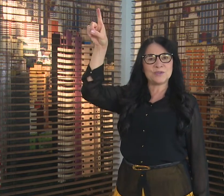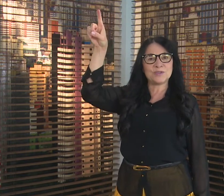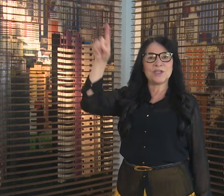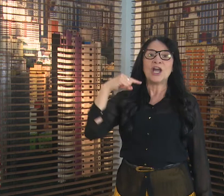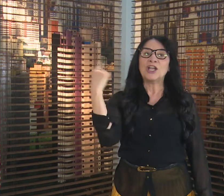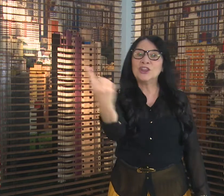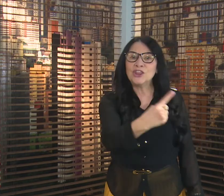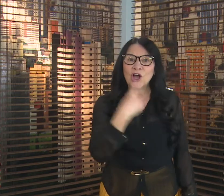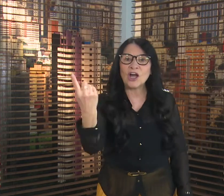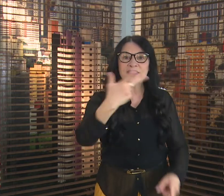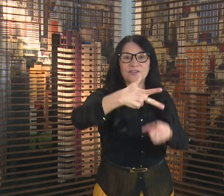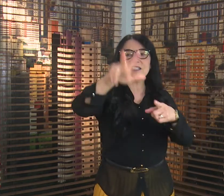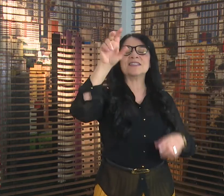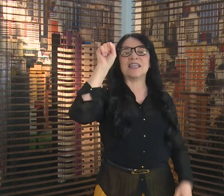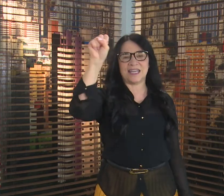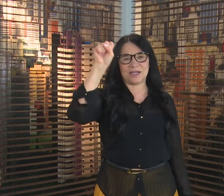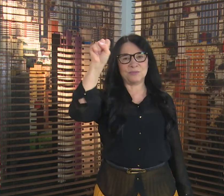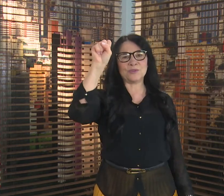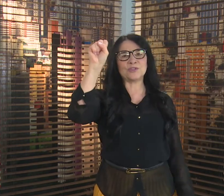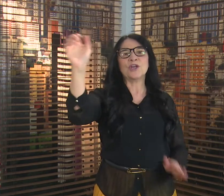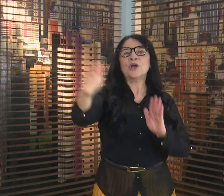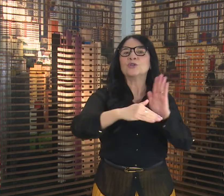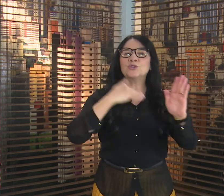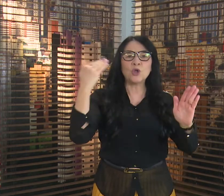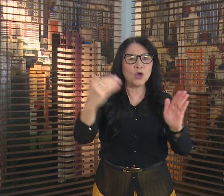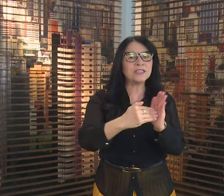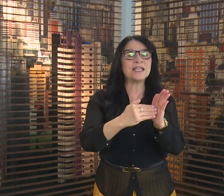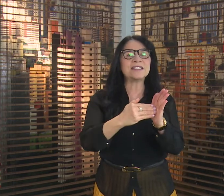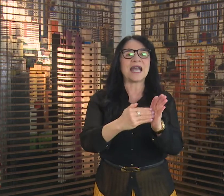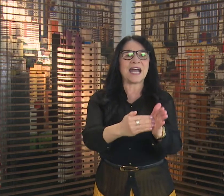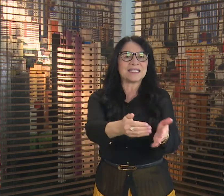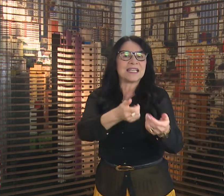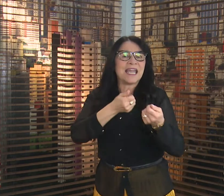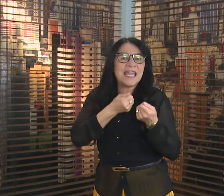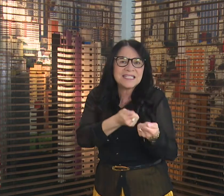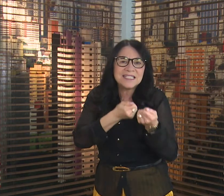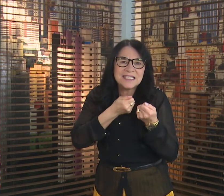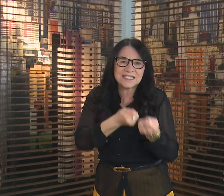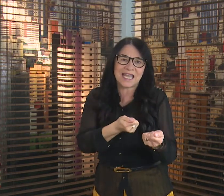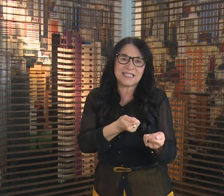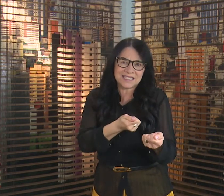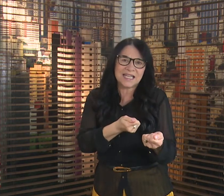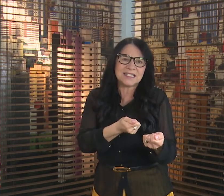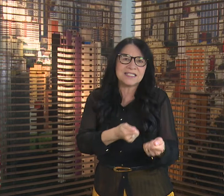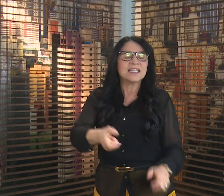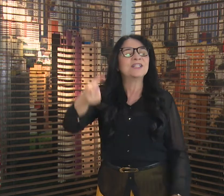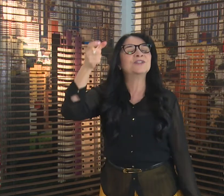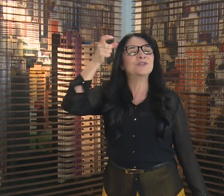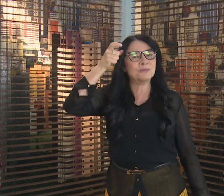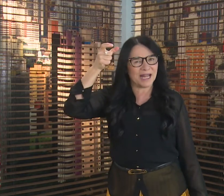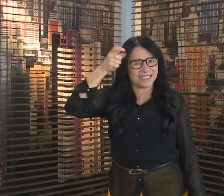Deus, nós venceremos todas as resistências do